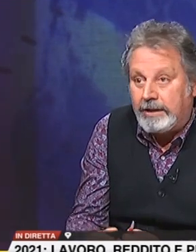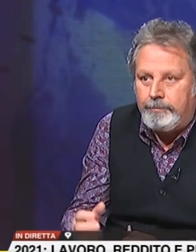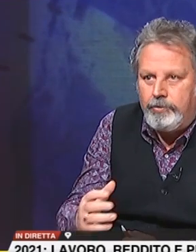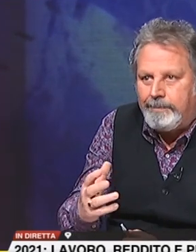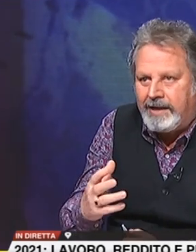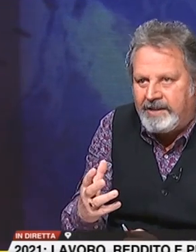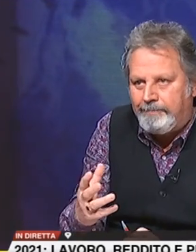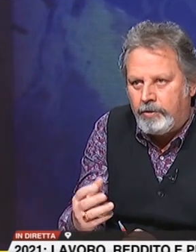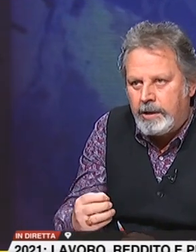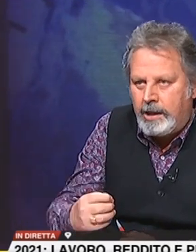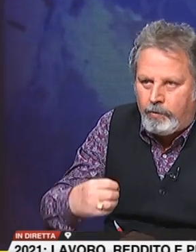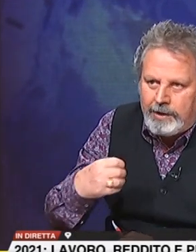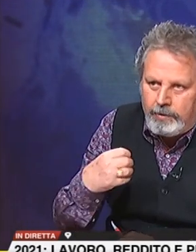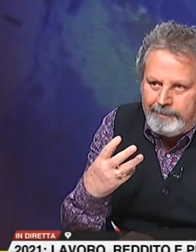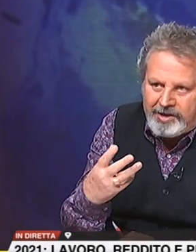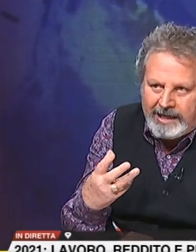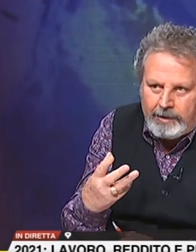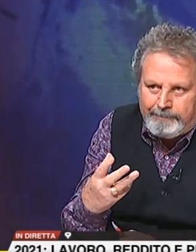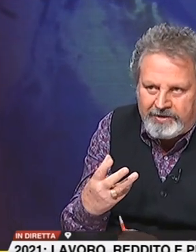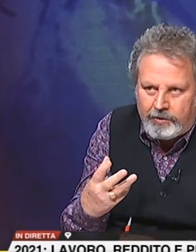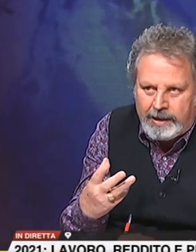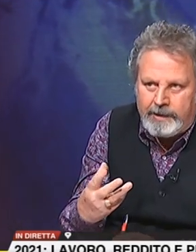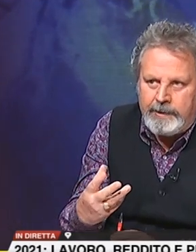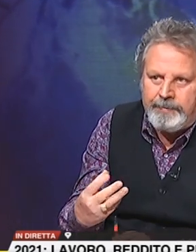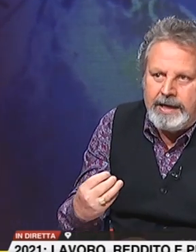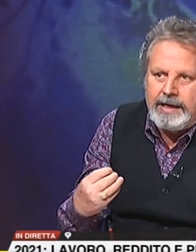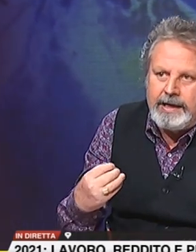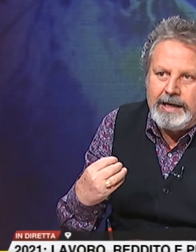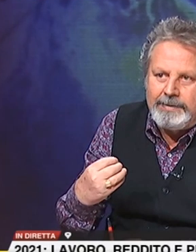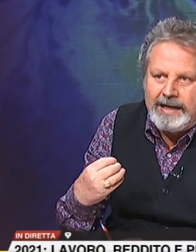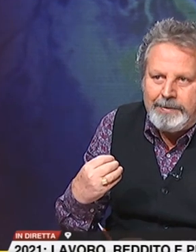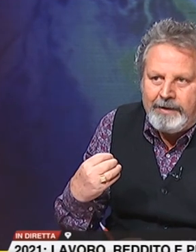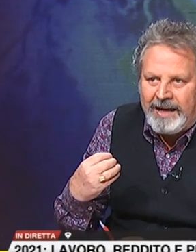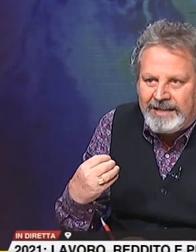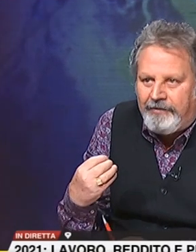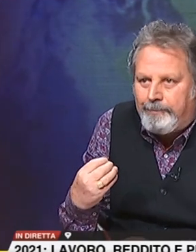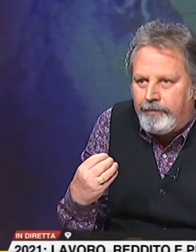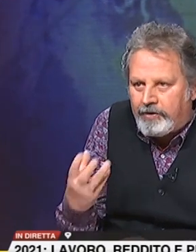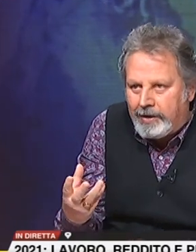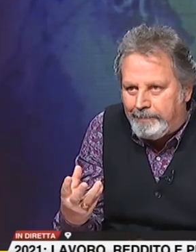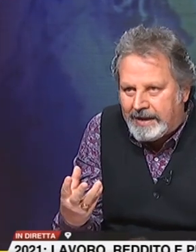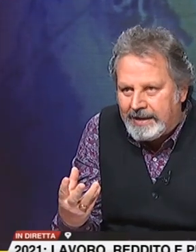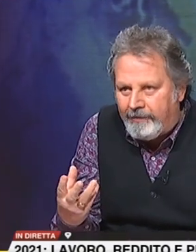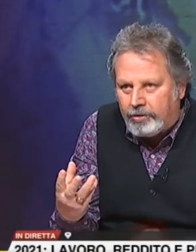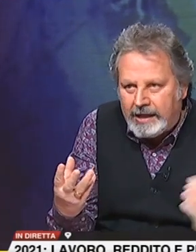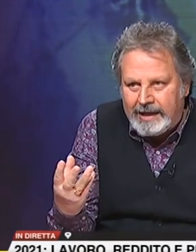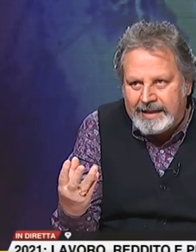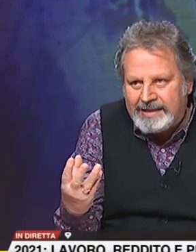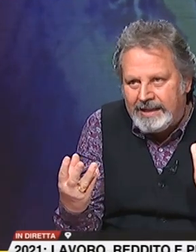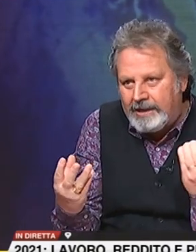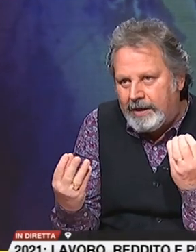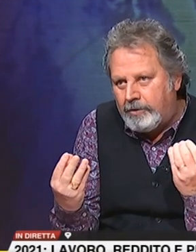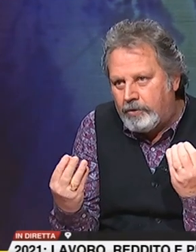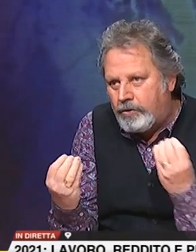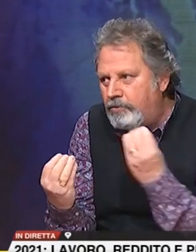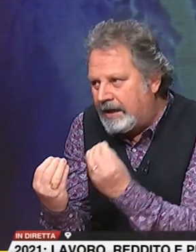fatto, tanto più che, per esempio, quando l'INPS eroga la pensione, nella prima fase la fa provvisoria, perché delle volte le